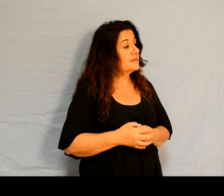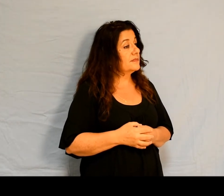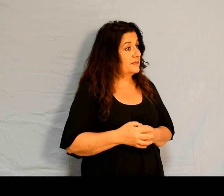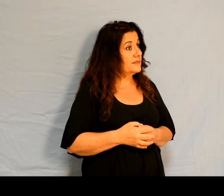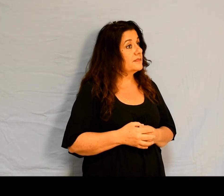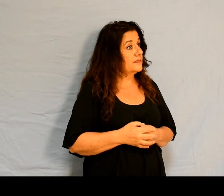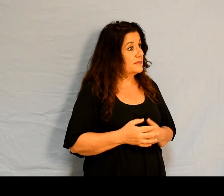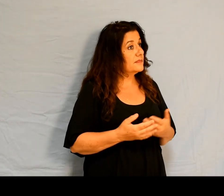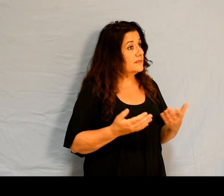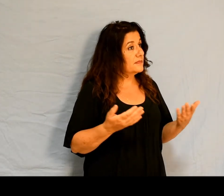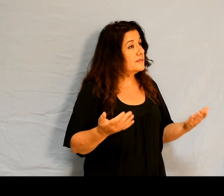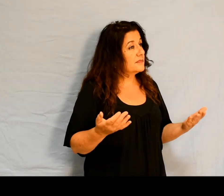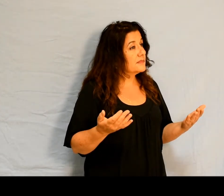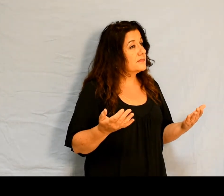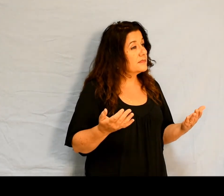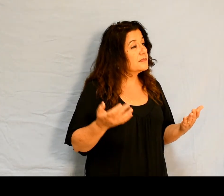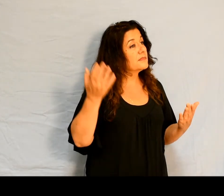n'avez-vous jamais lu dans les Écritures: